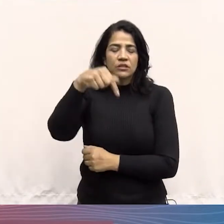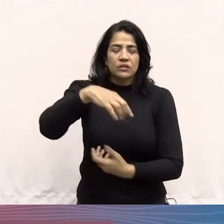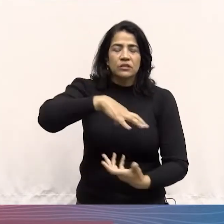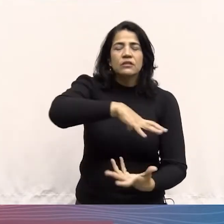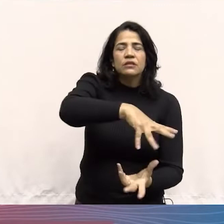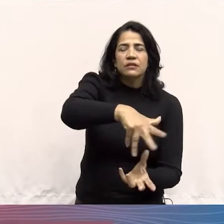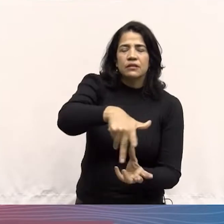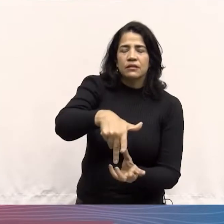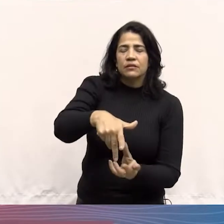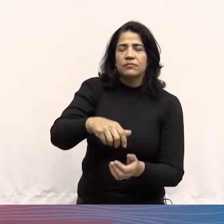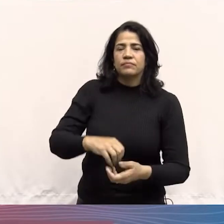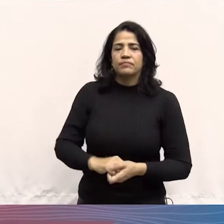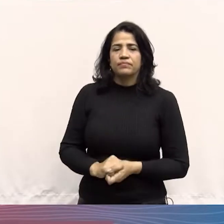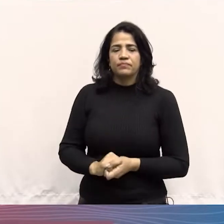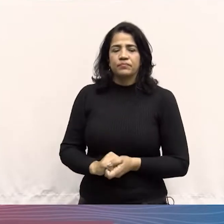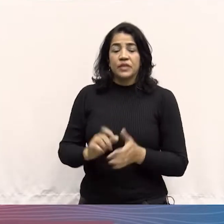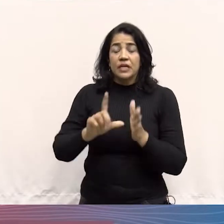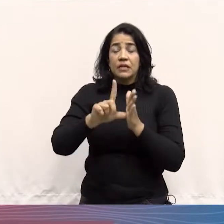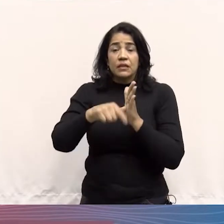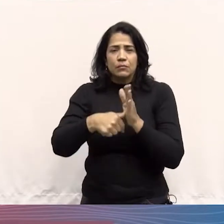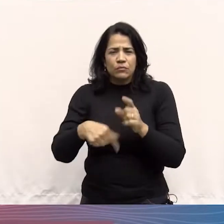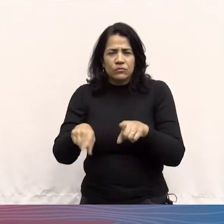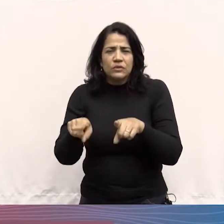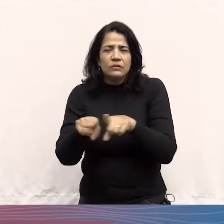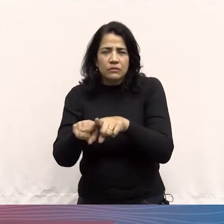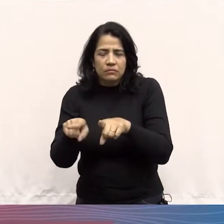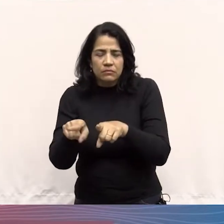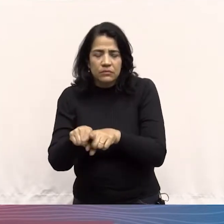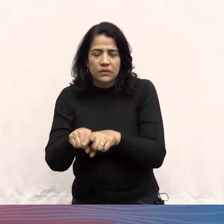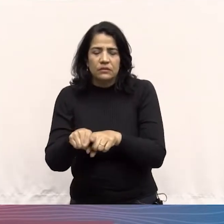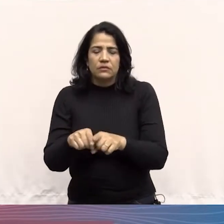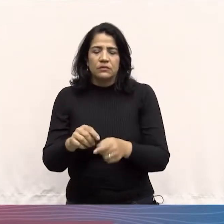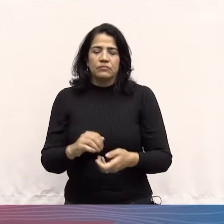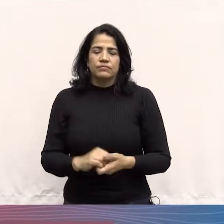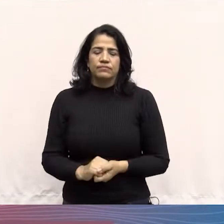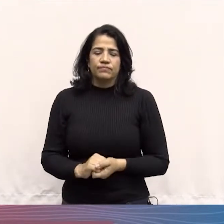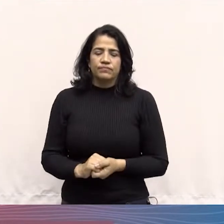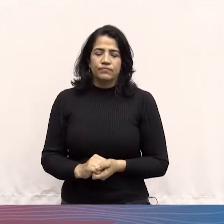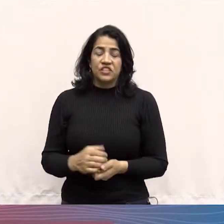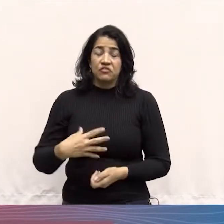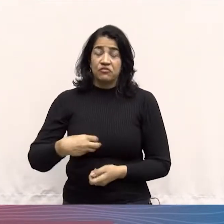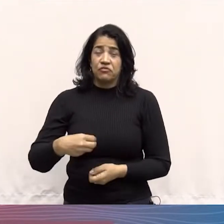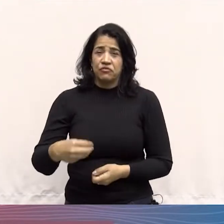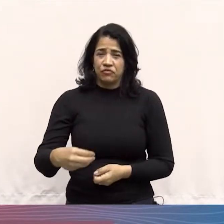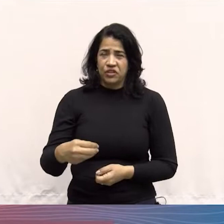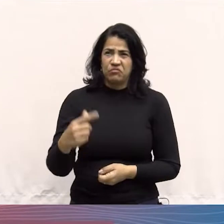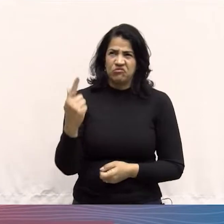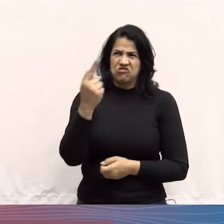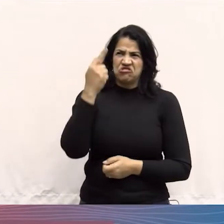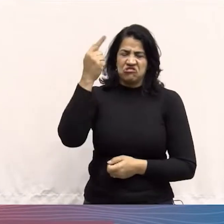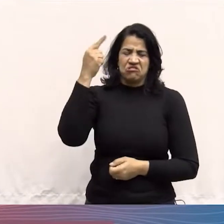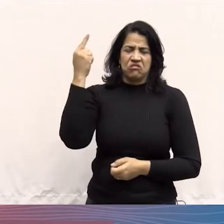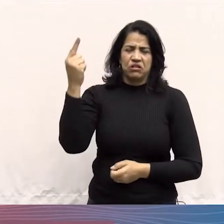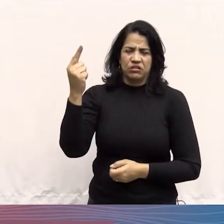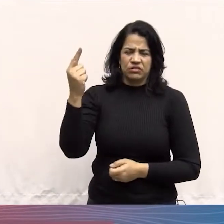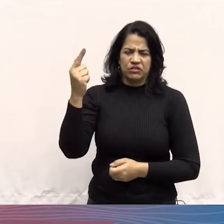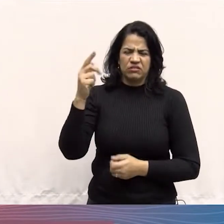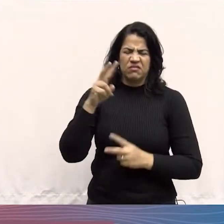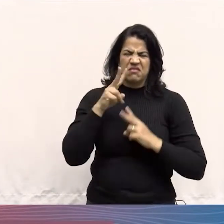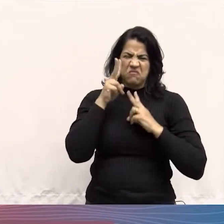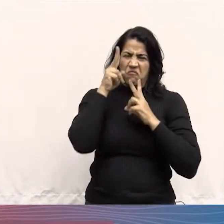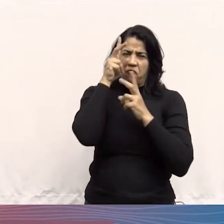homens, as quais lhe deram filhos, estes foram valentes varões de renome